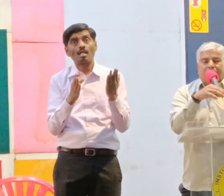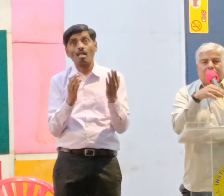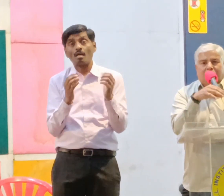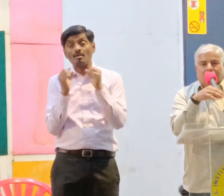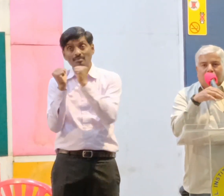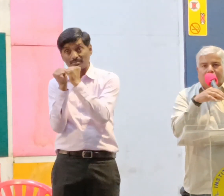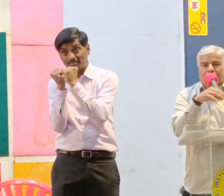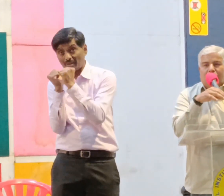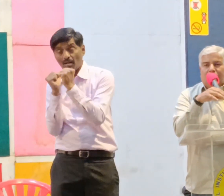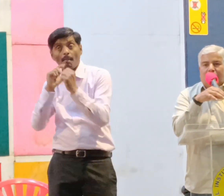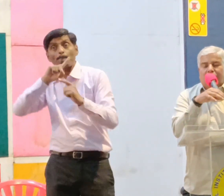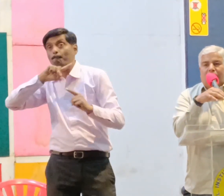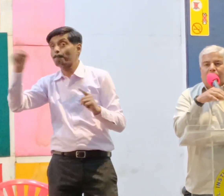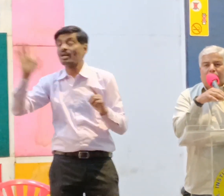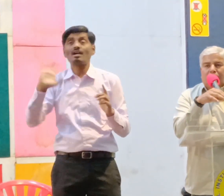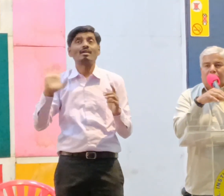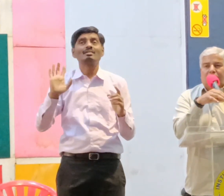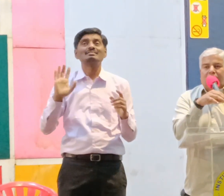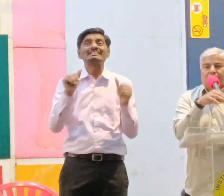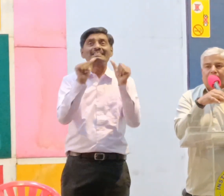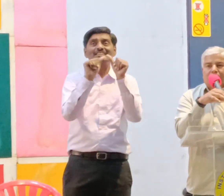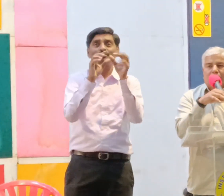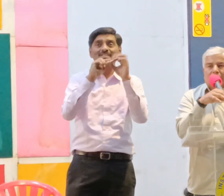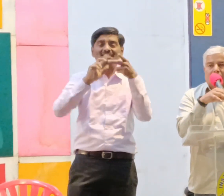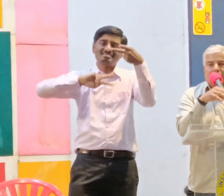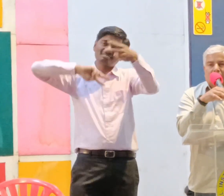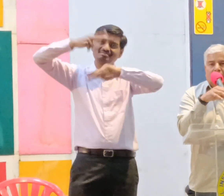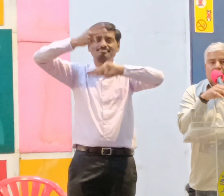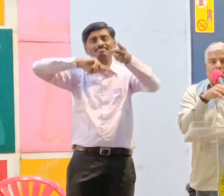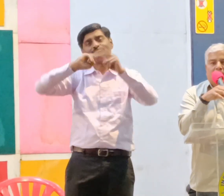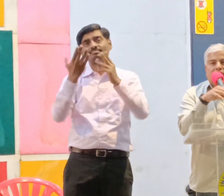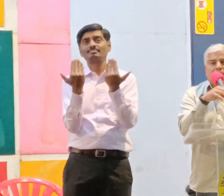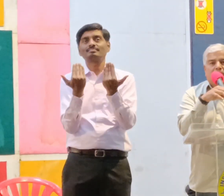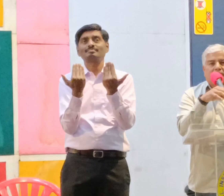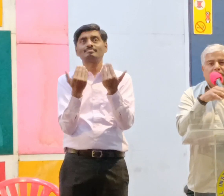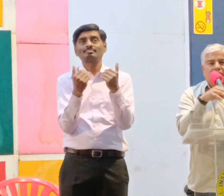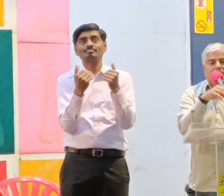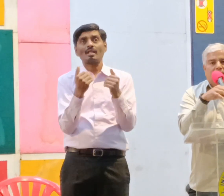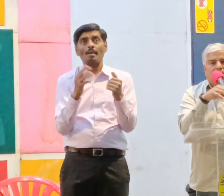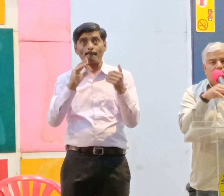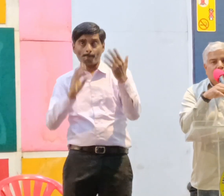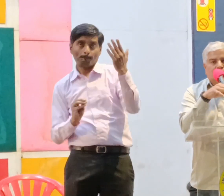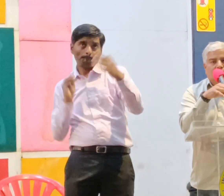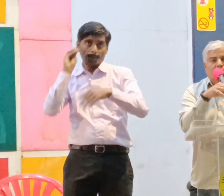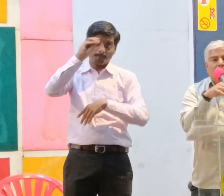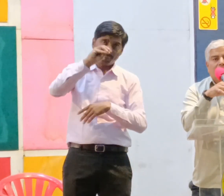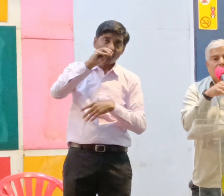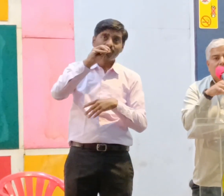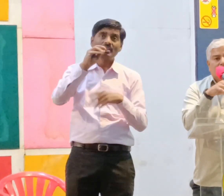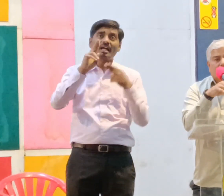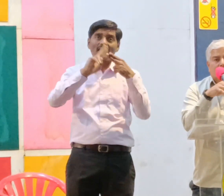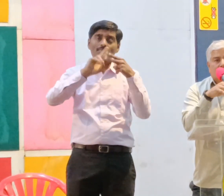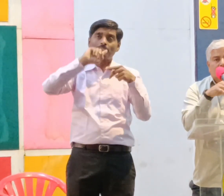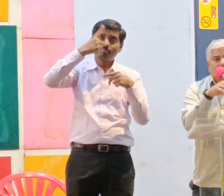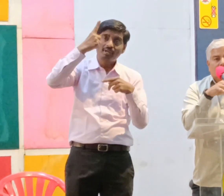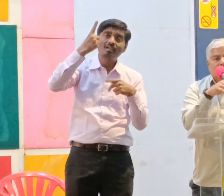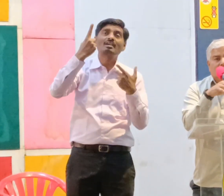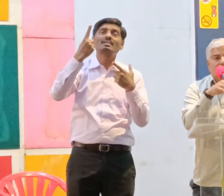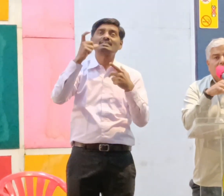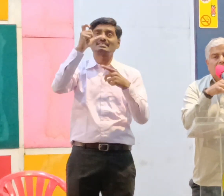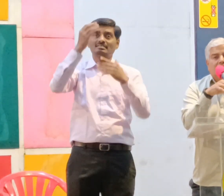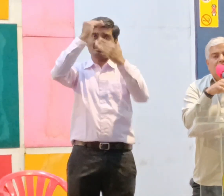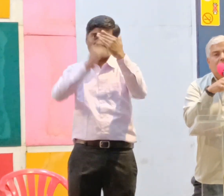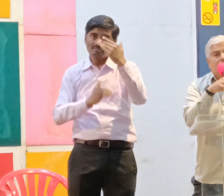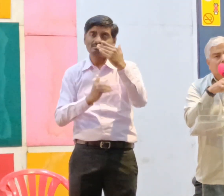દેશે કે પ્રશ્નનો ક્રમ કોઈ મહત્વનો હોતો નથી, તમે 5મો પ્રશ્ન એ પહેલો લખી શકો